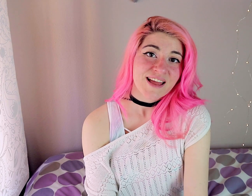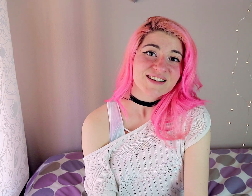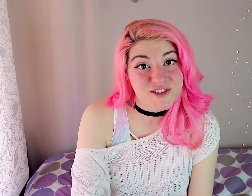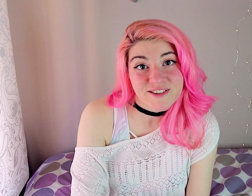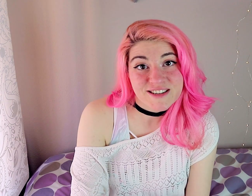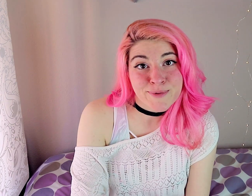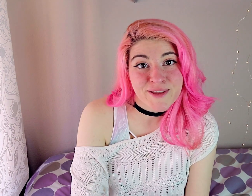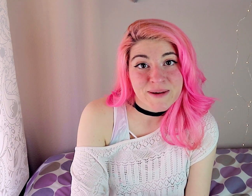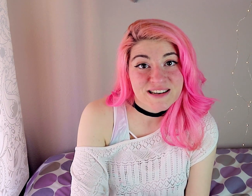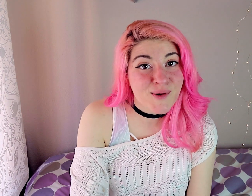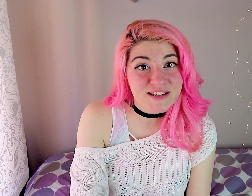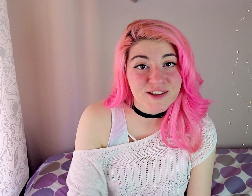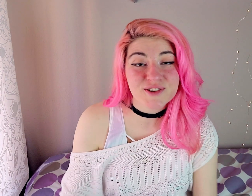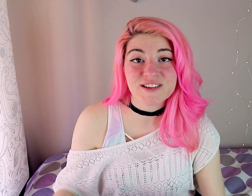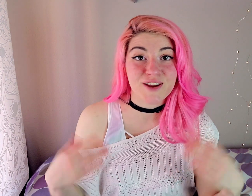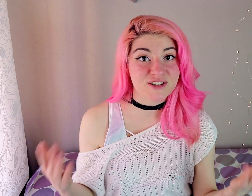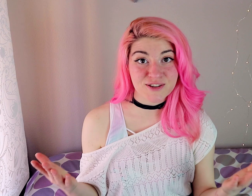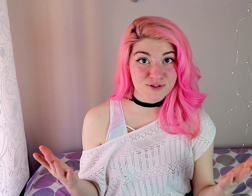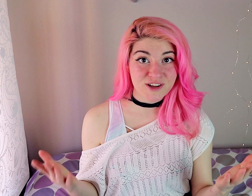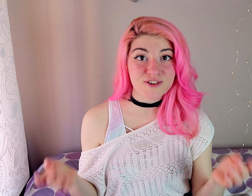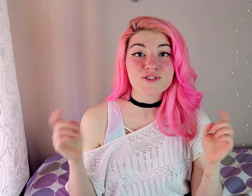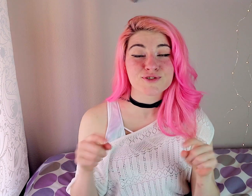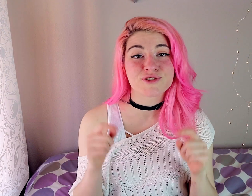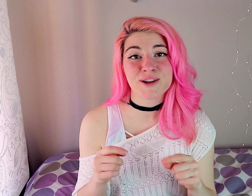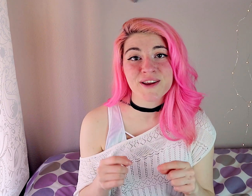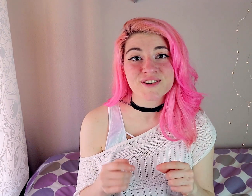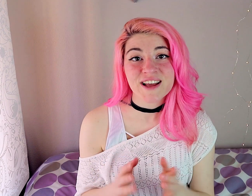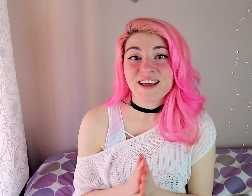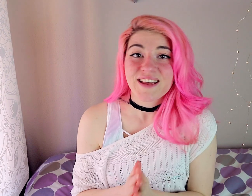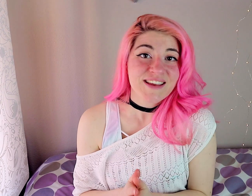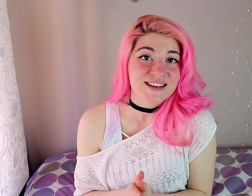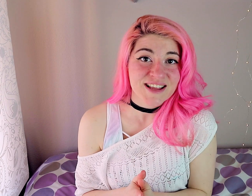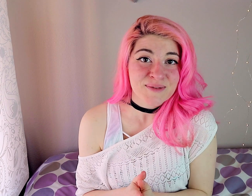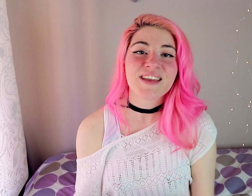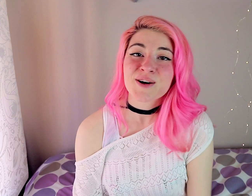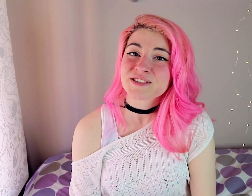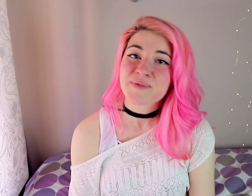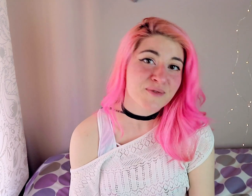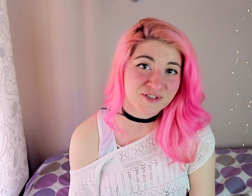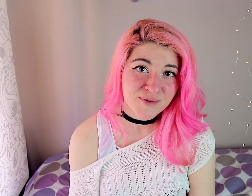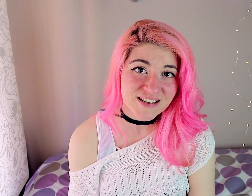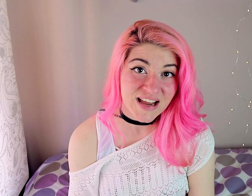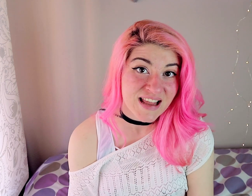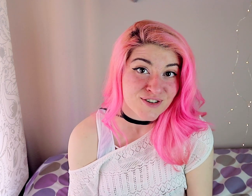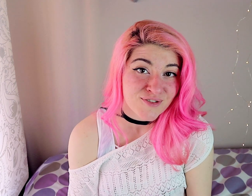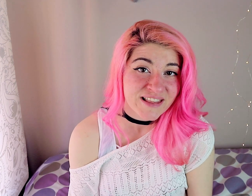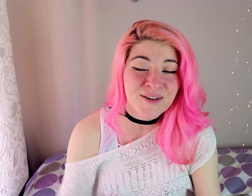like. Si os interesa aprender más lengua de signos. Y no estáis suscritos, suscribiros. Y ya está. Y como siempre, brujos y brujas, ahora ya solo falta